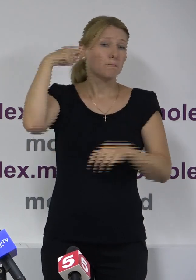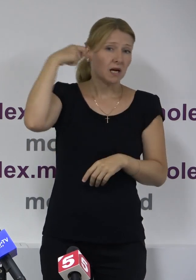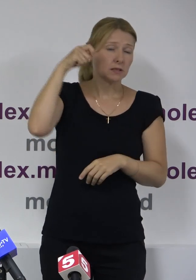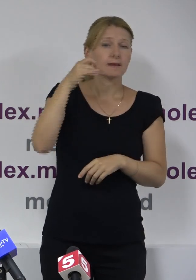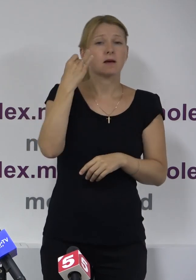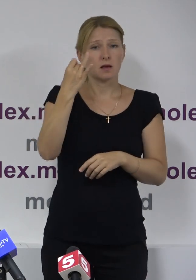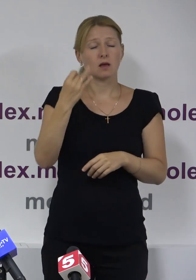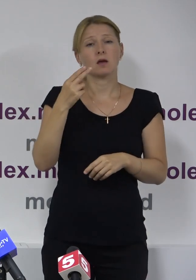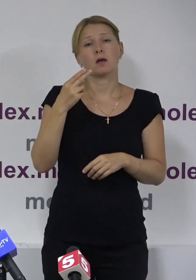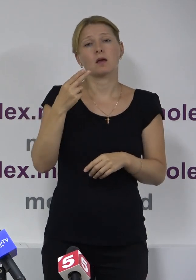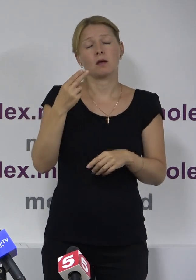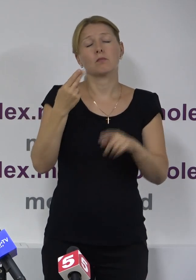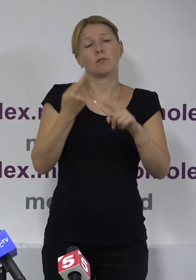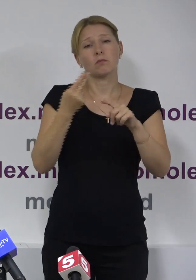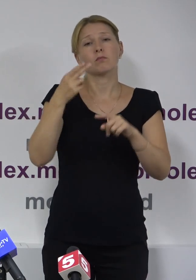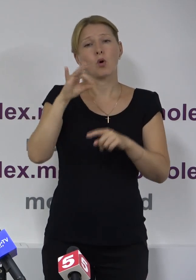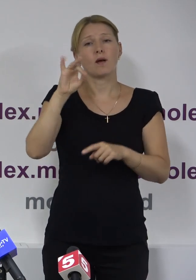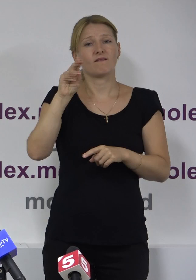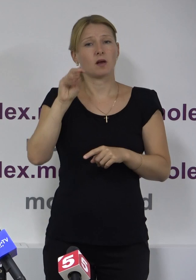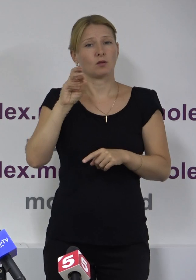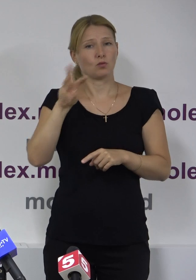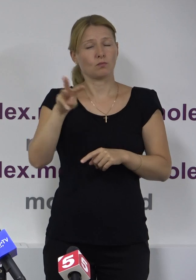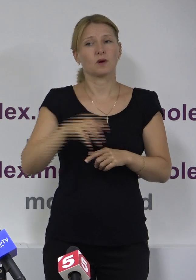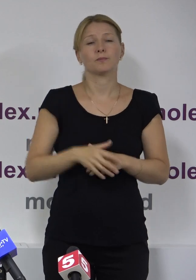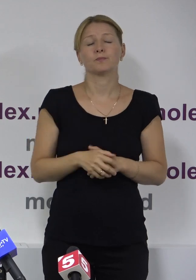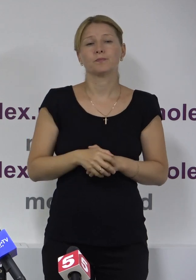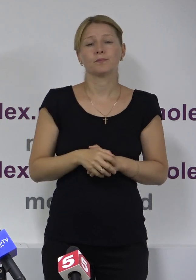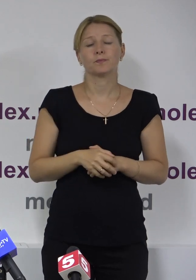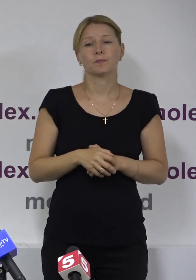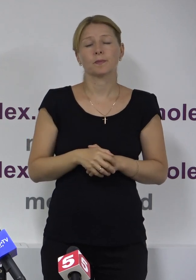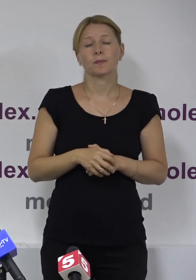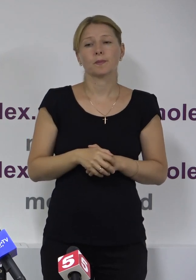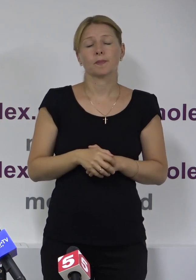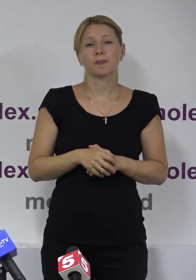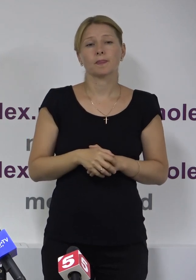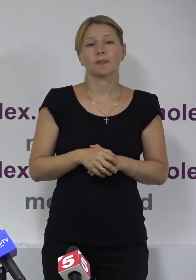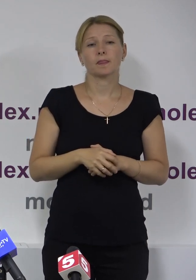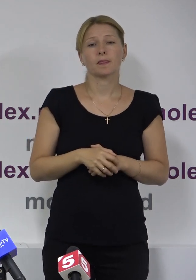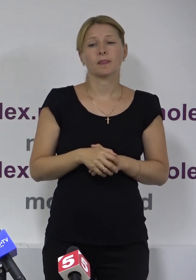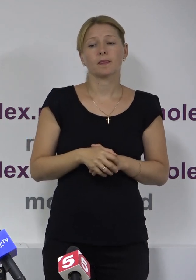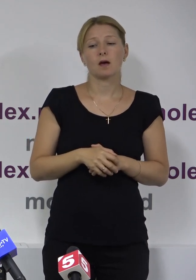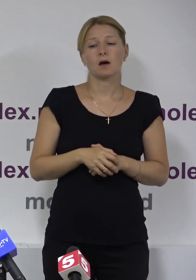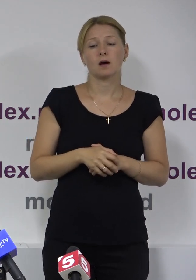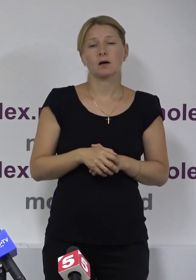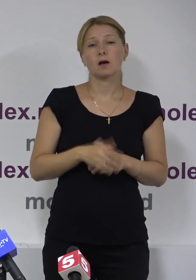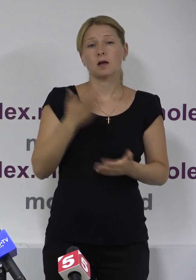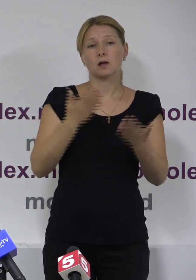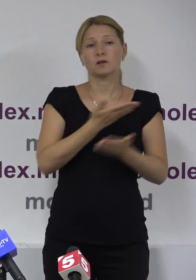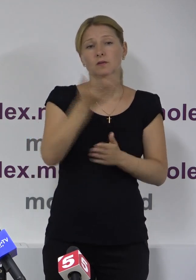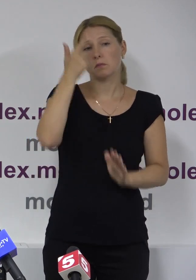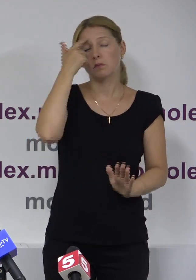pentru scrutinul, cât și pentru referendum. Deci, după cum v-ați putut da seama,